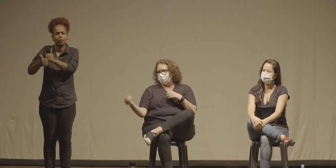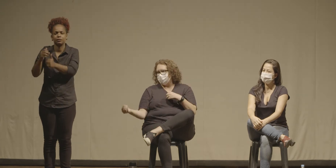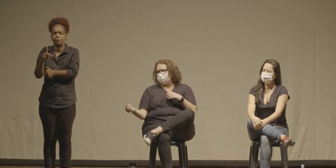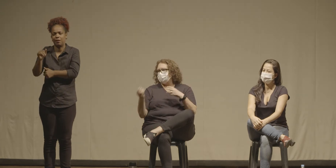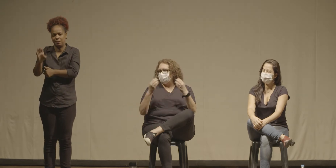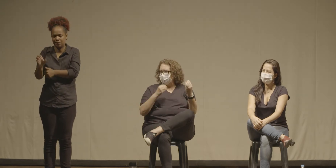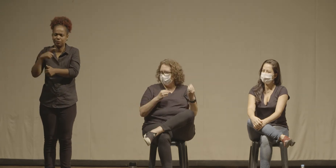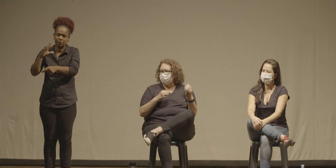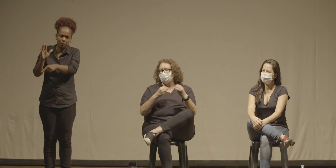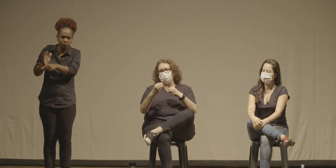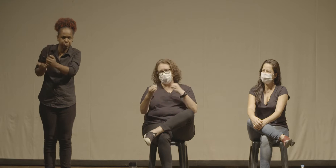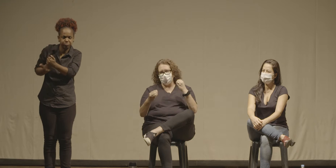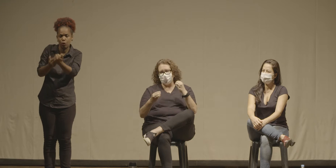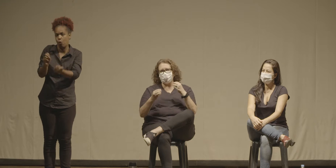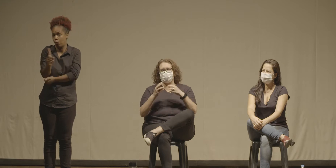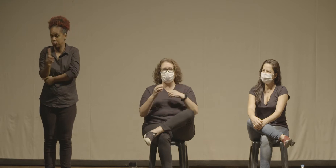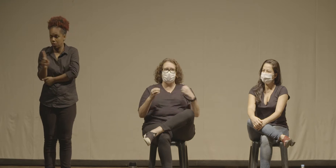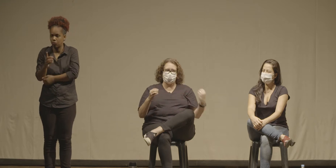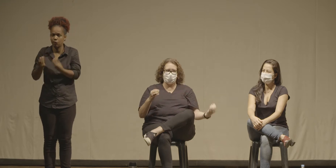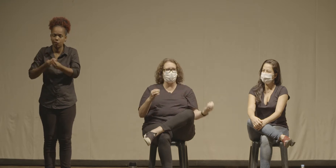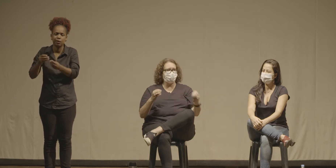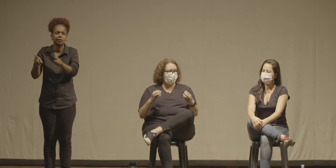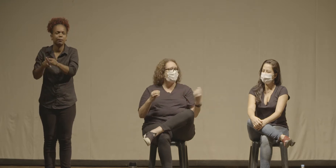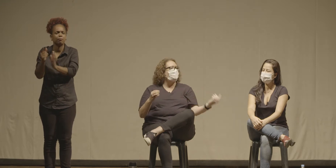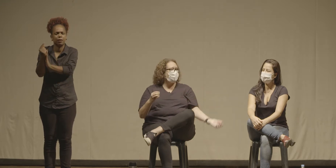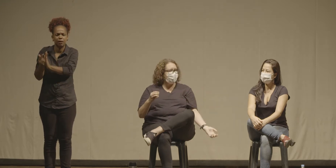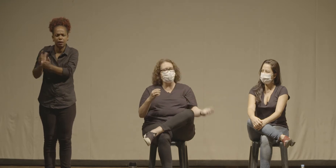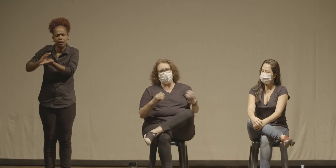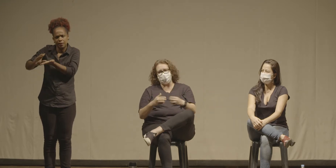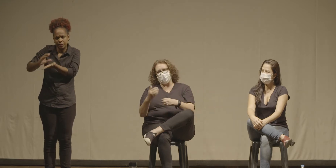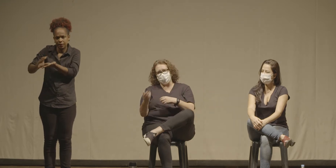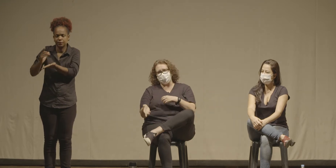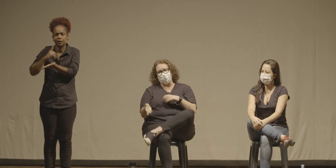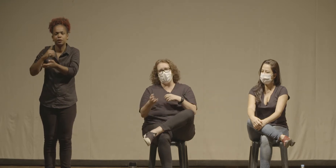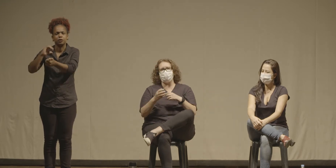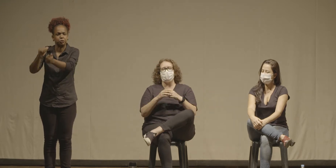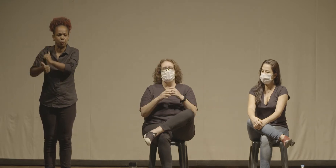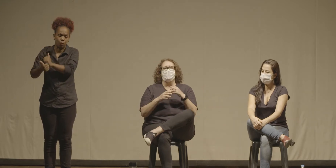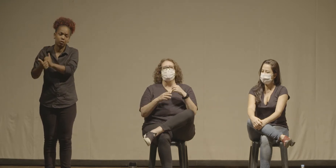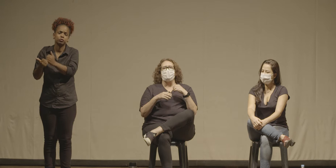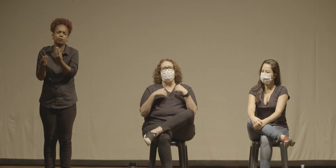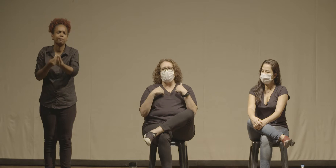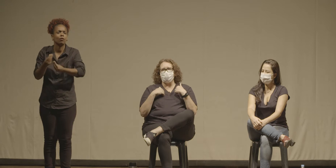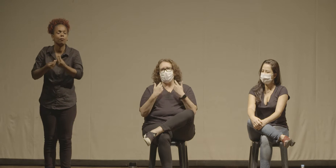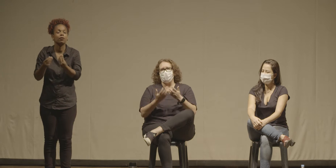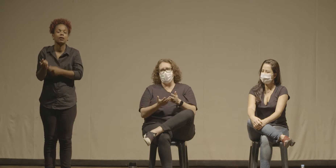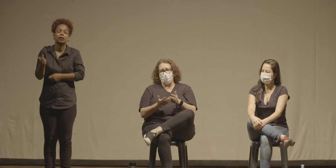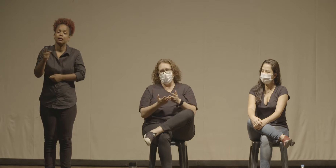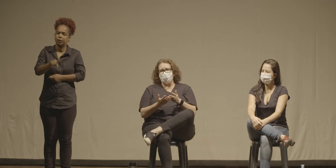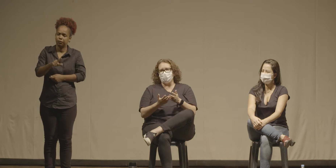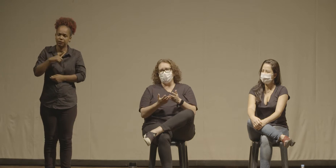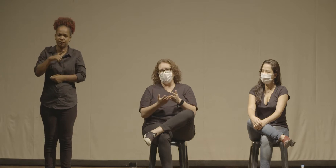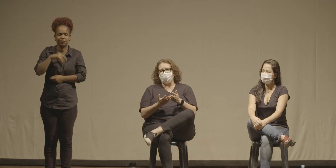pais apoiando, não apoiando e tudo mais, questão financeira também para se praticar esse esporte. E depois cada